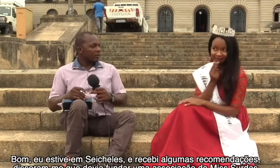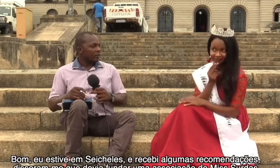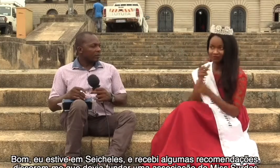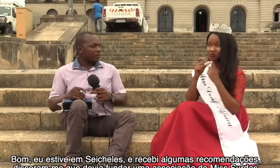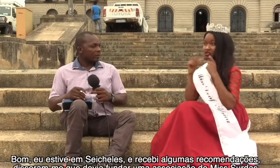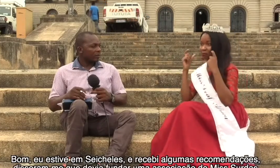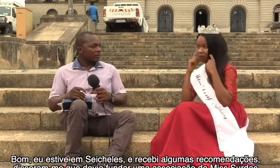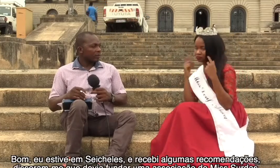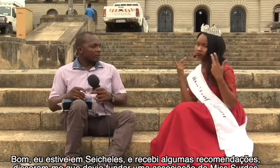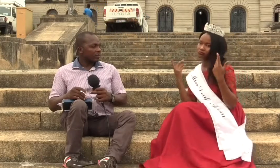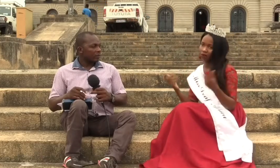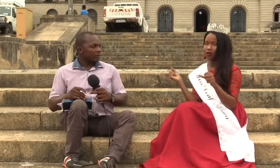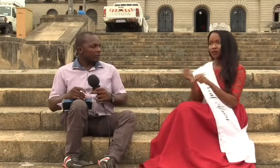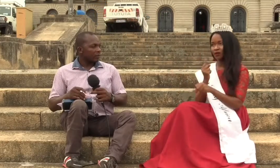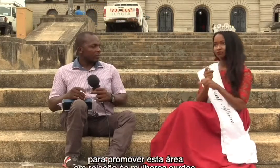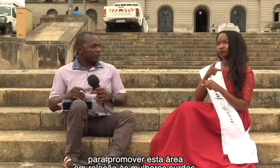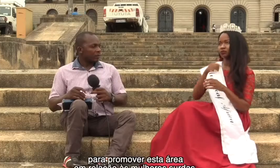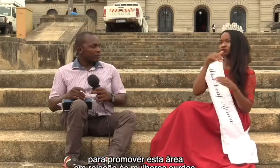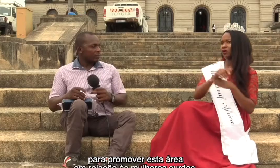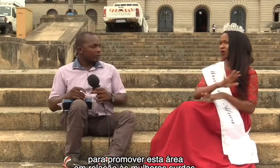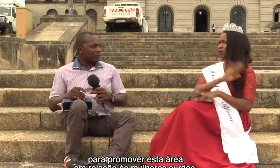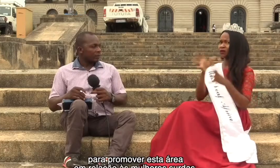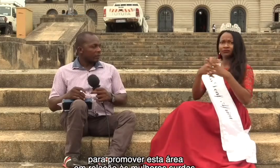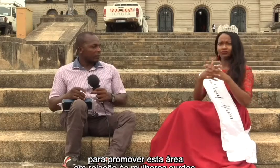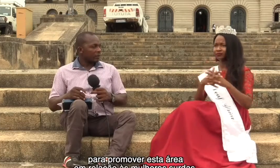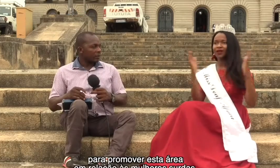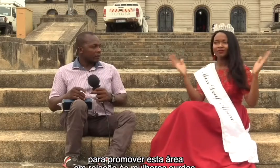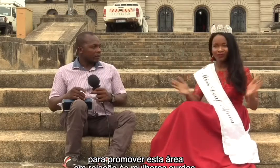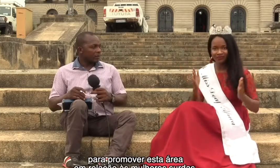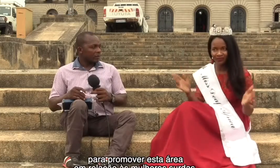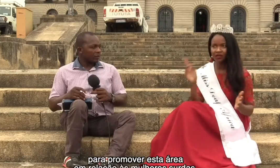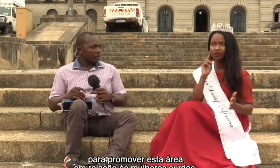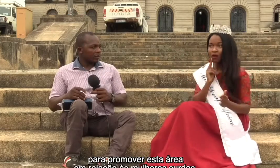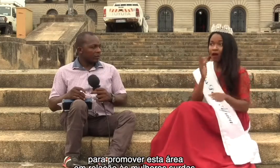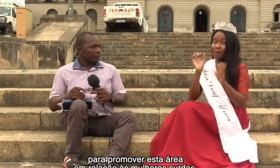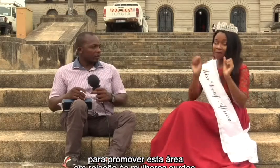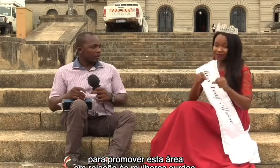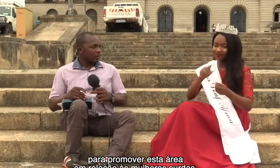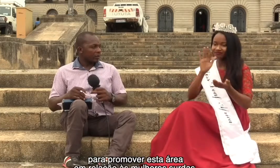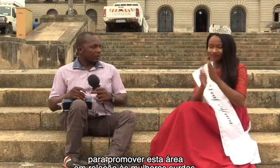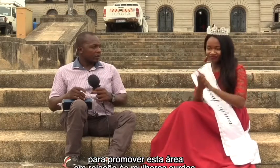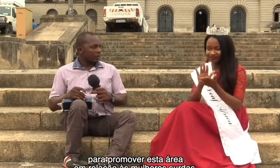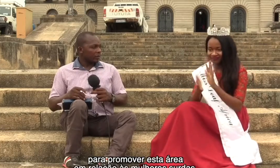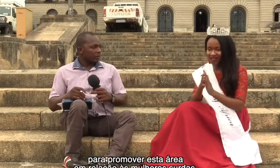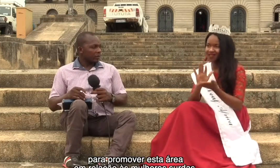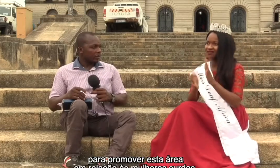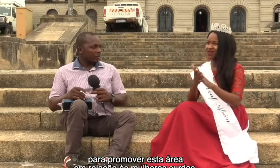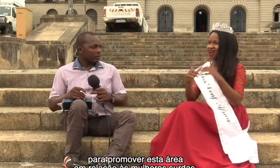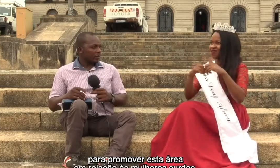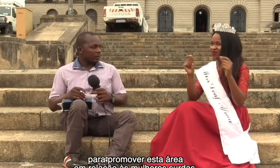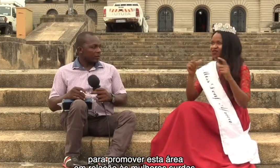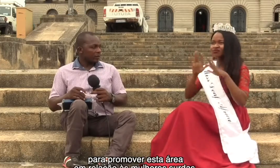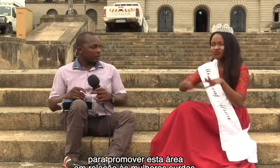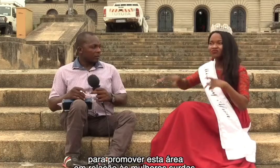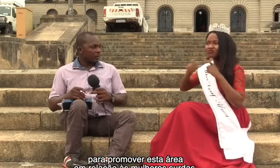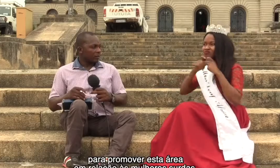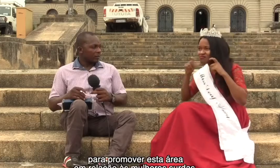Misses Surdas para promover esta área em relação às mulheres surdas.